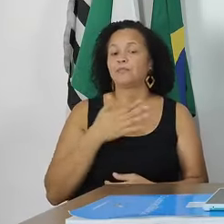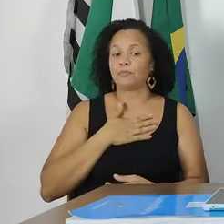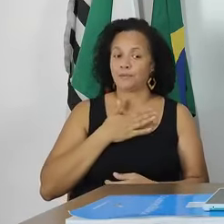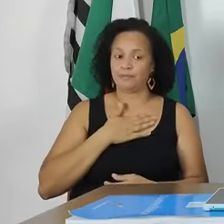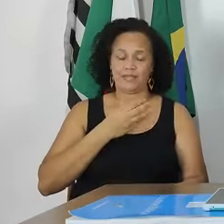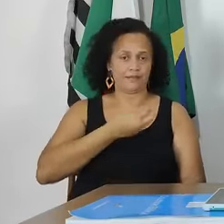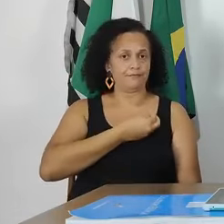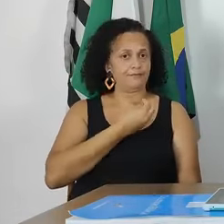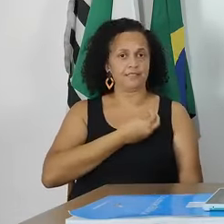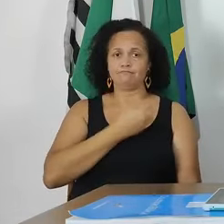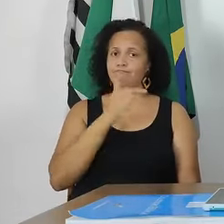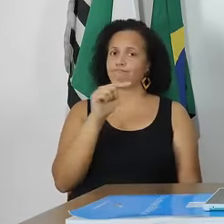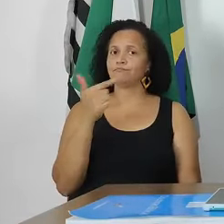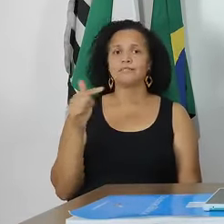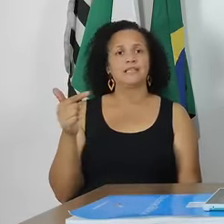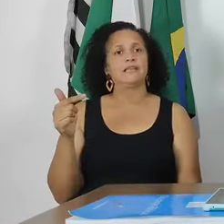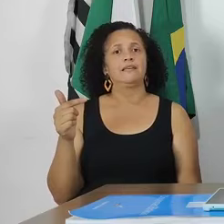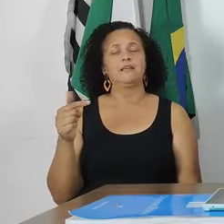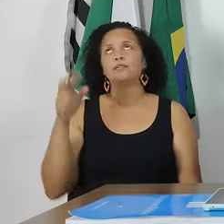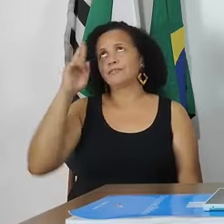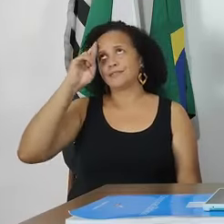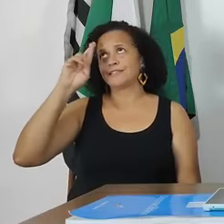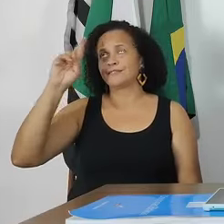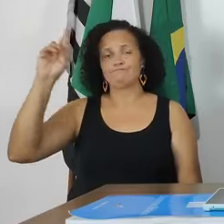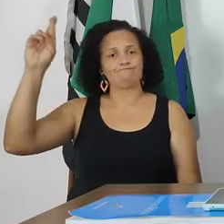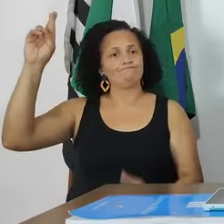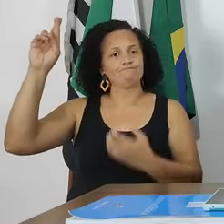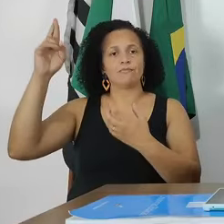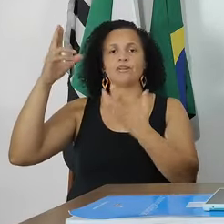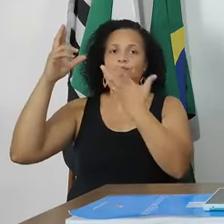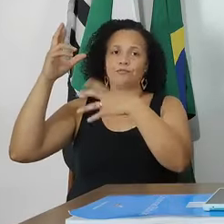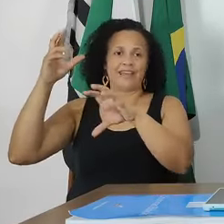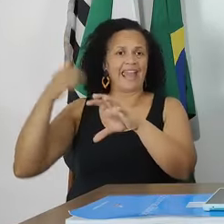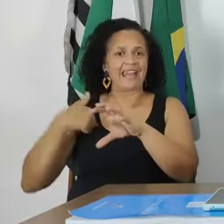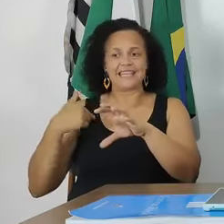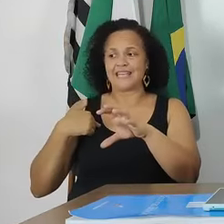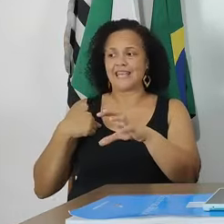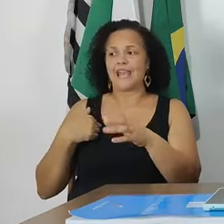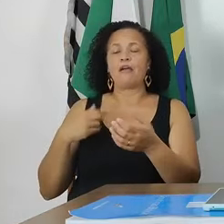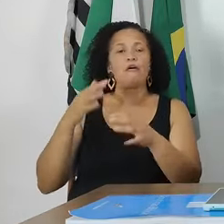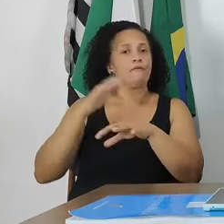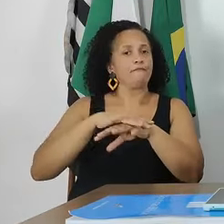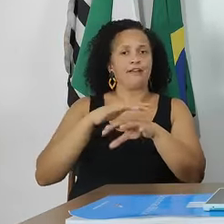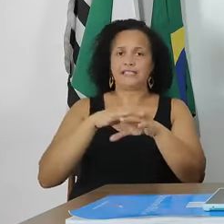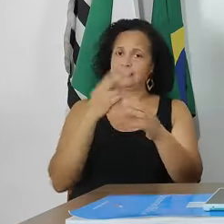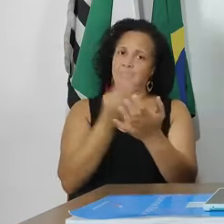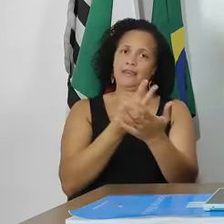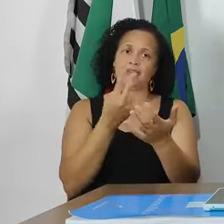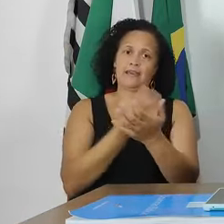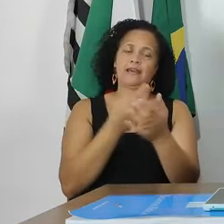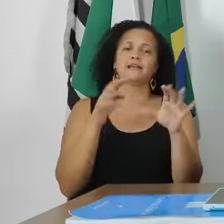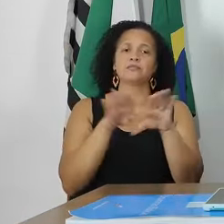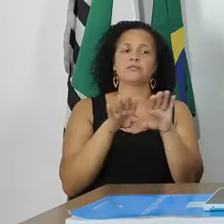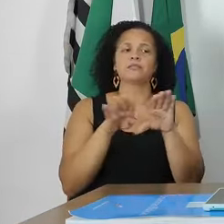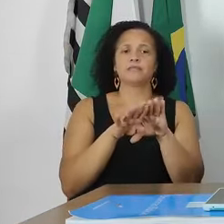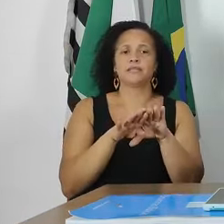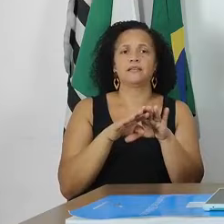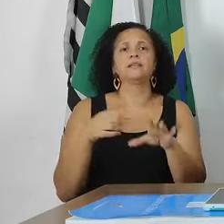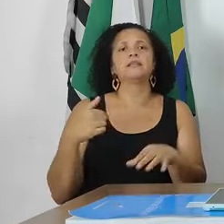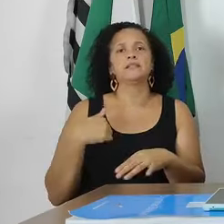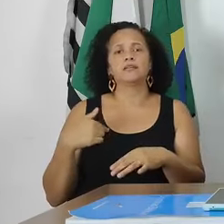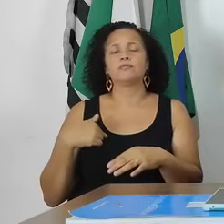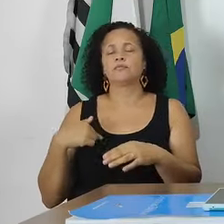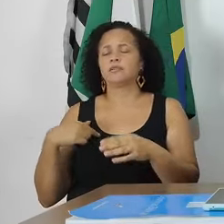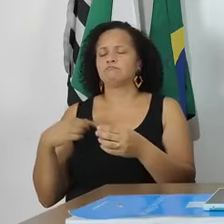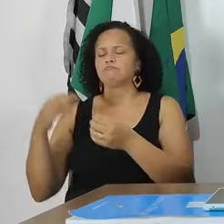Senhor quer. O Senhor não é um Deus de confusão, o Senhor é um Deus de união, né? E aí eu fui ministrando para